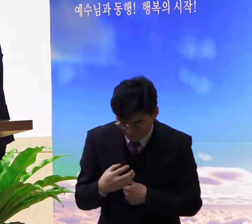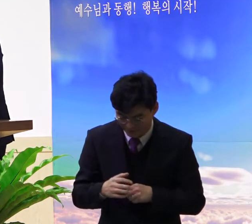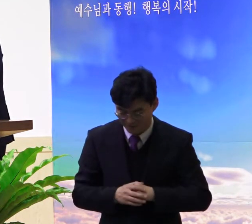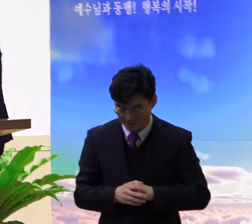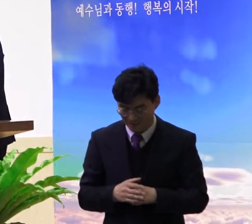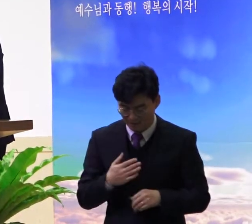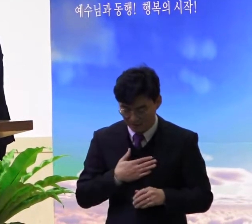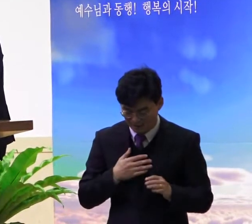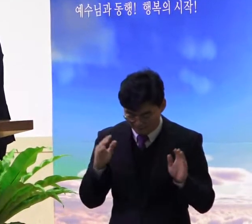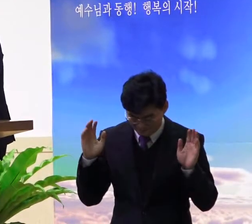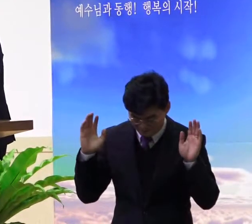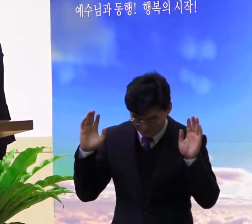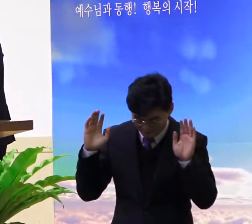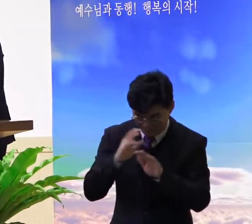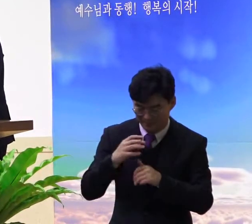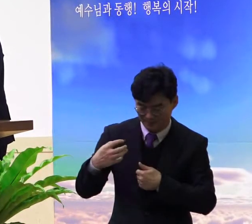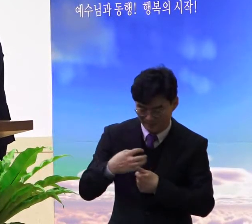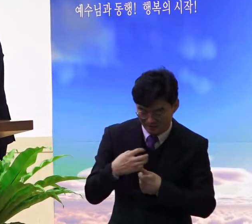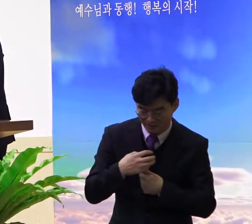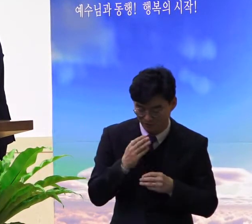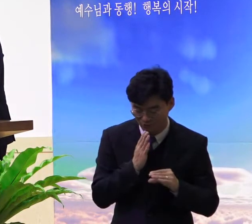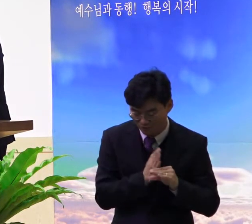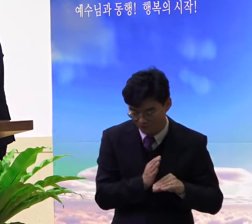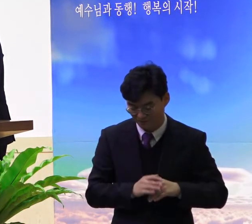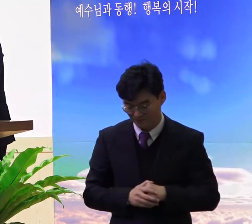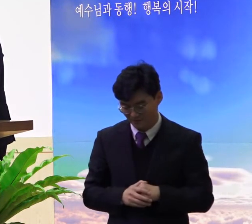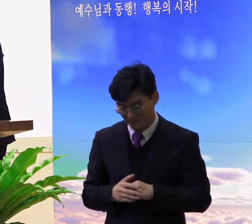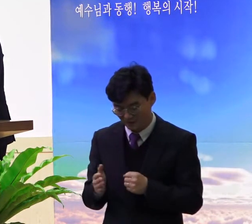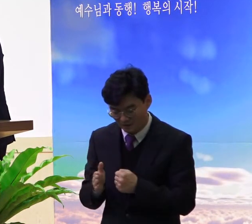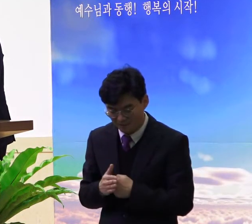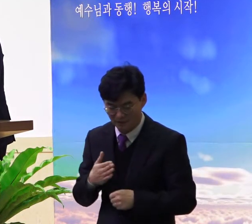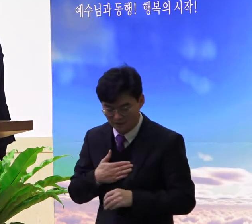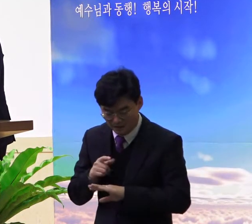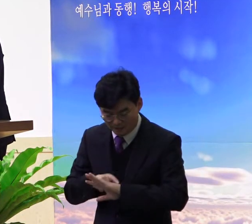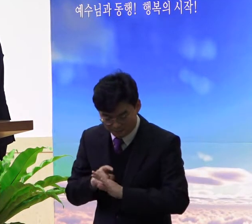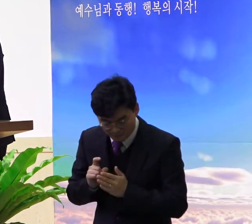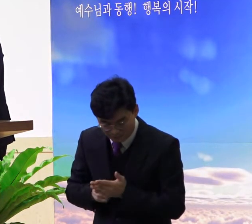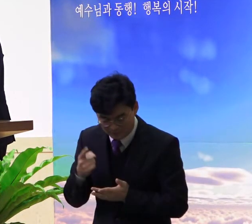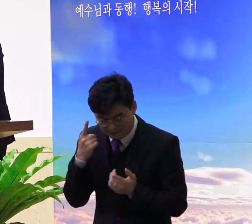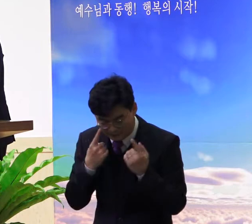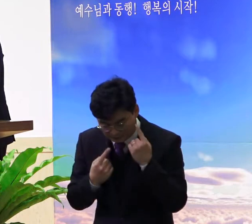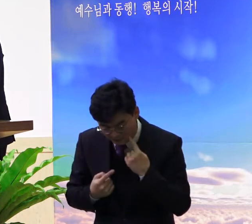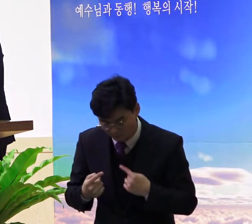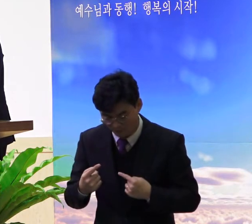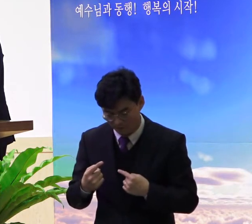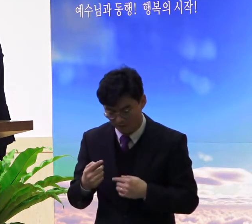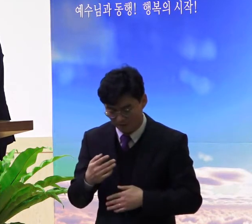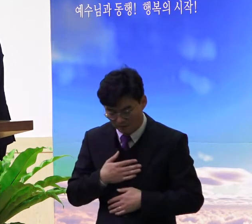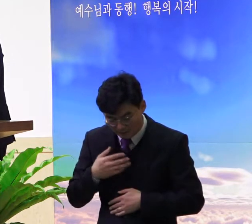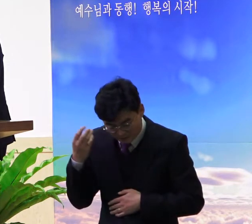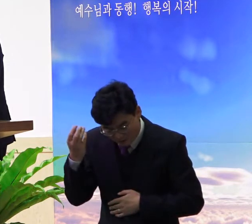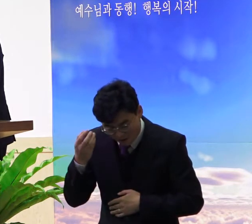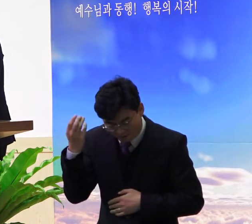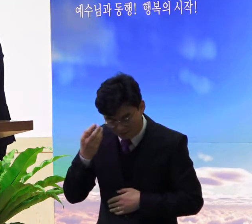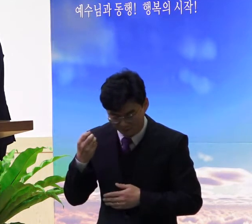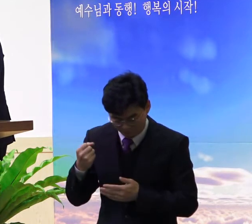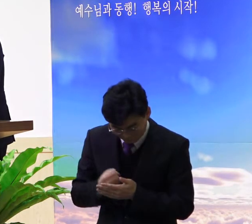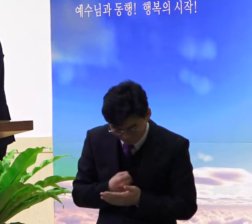나를 암흑 속에 두었나이다. 그러므로 내 심령이 속에서 상하며 내 마음이 내 속에서